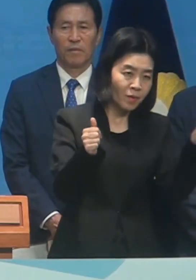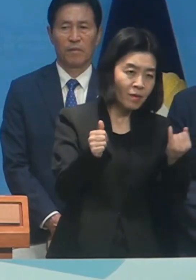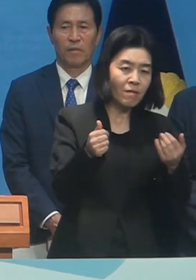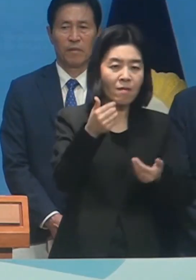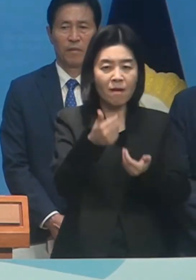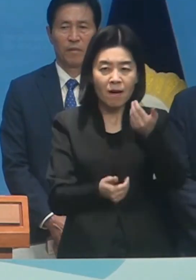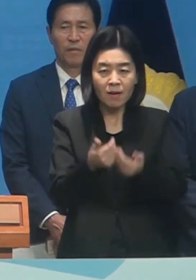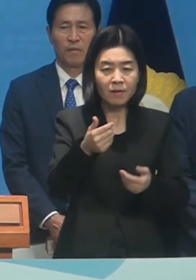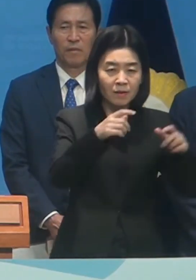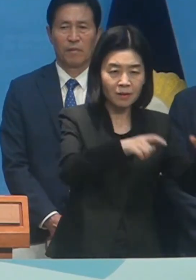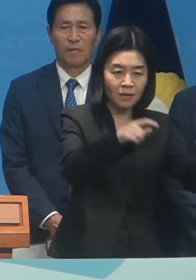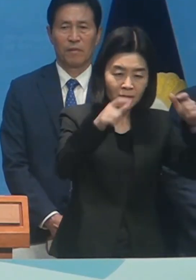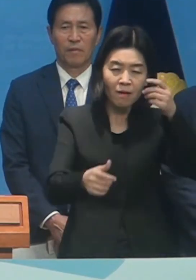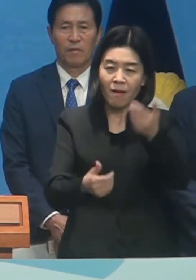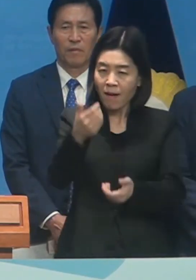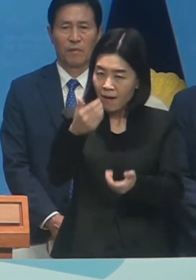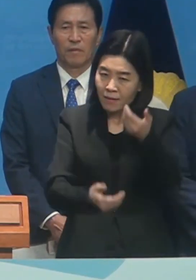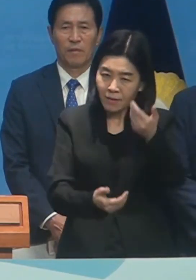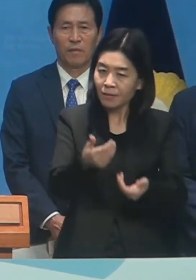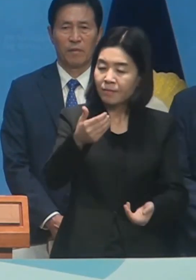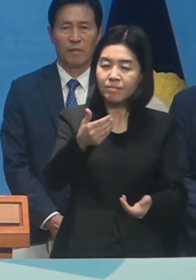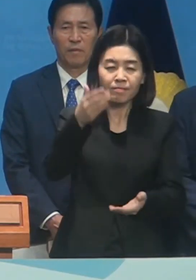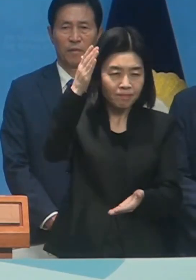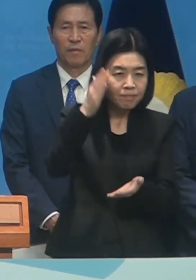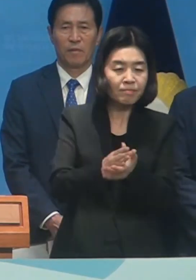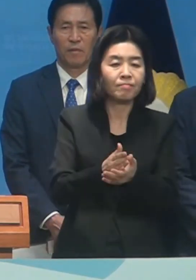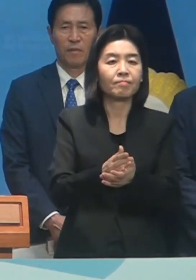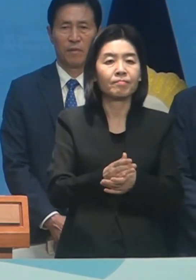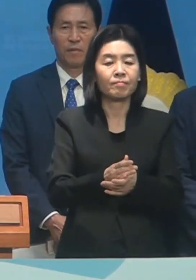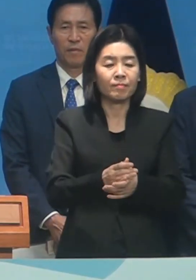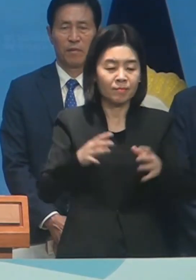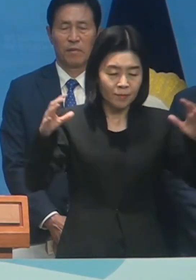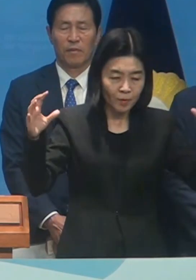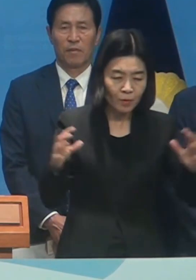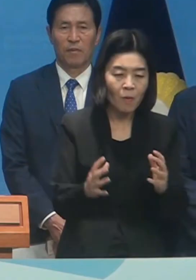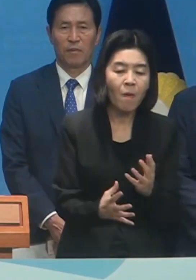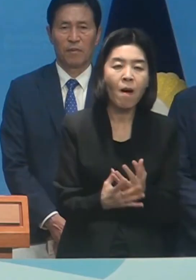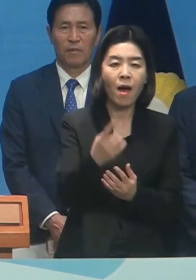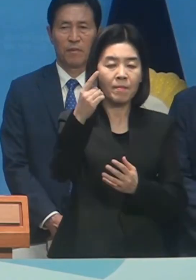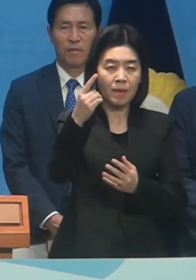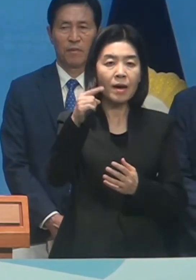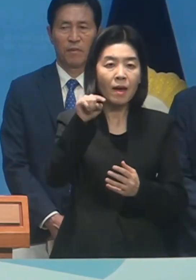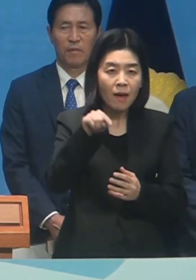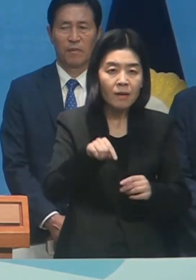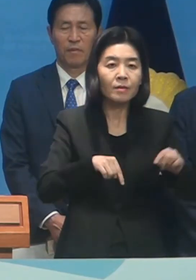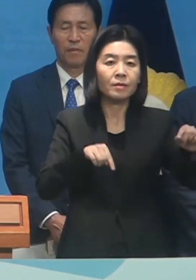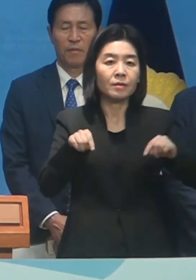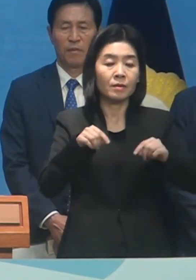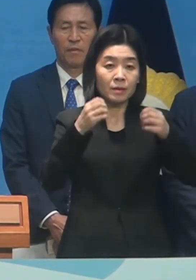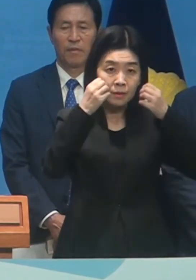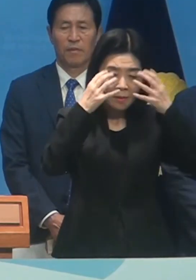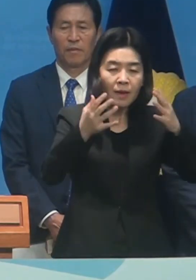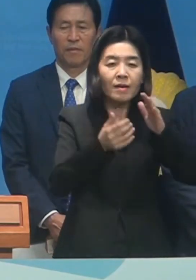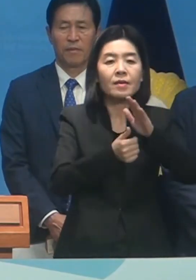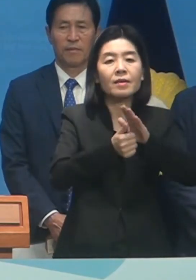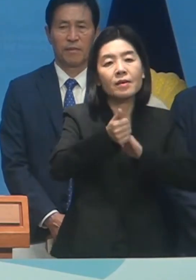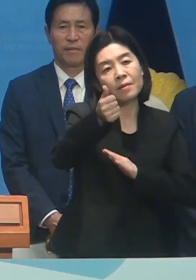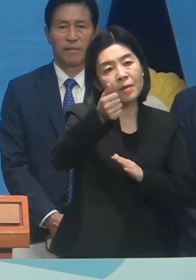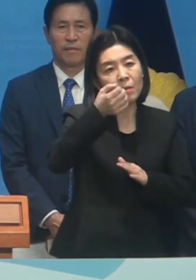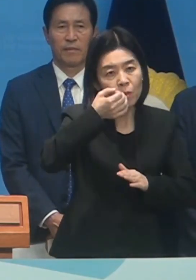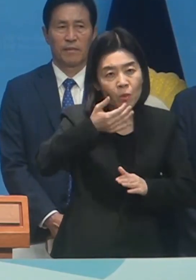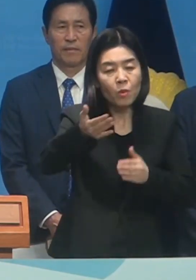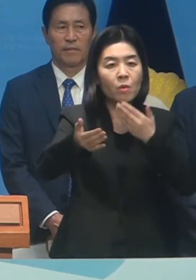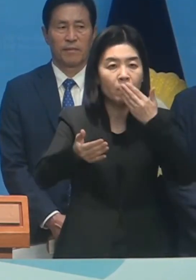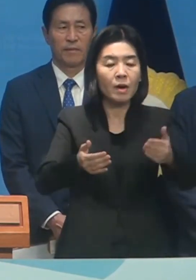정치를 넘어서는 통합의 정치가 대한민국의 새로운 희망을 열게 될 것이다.